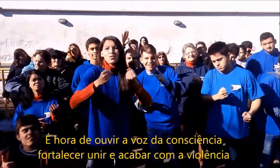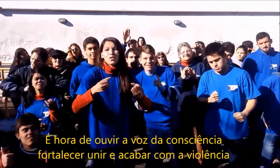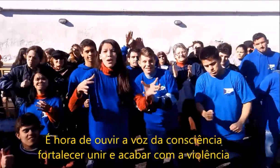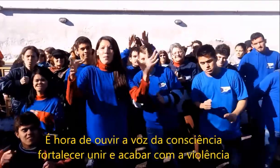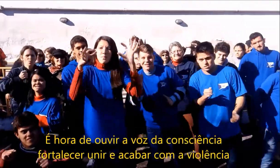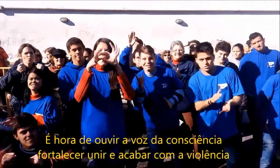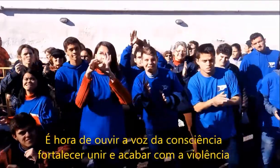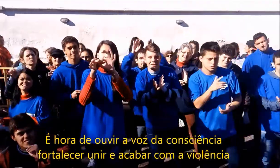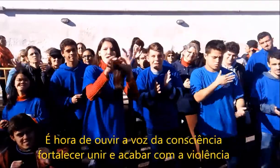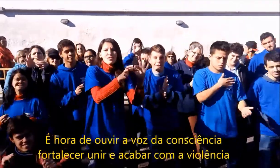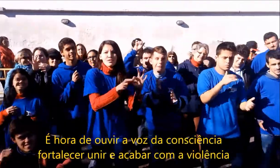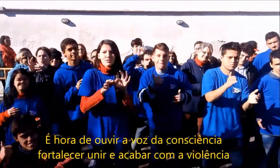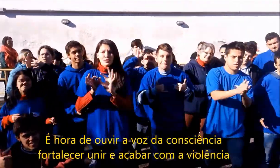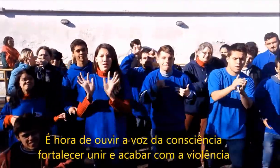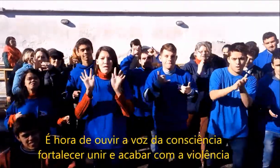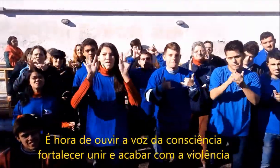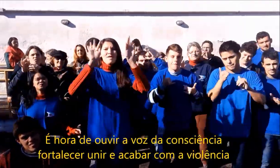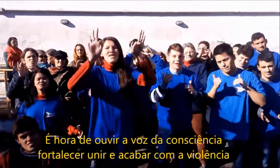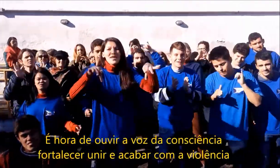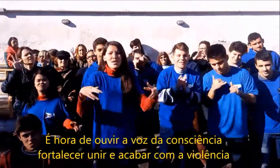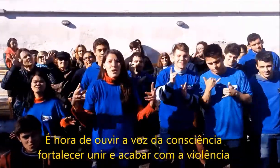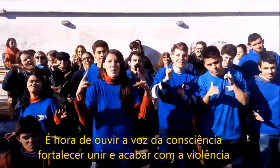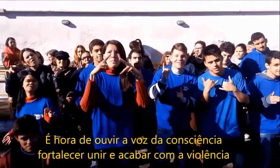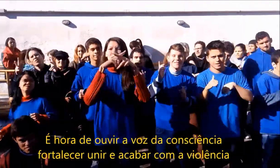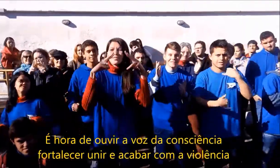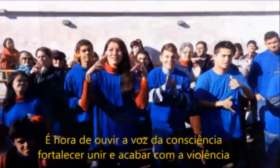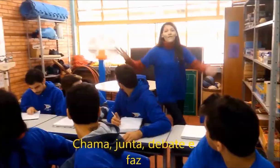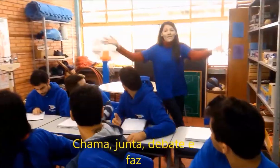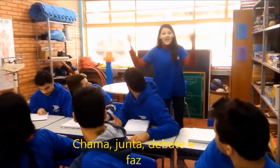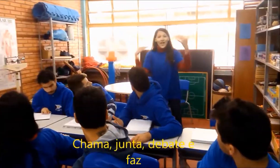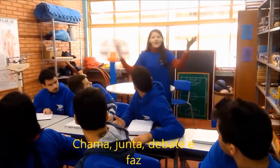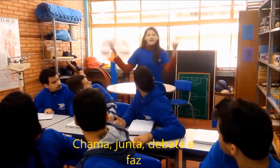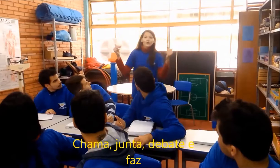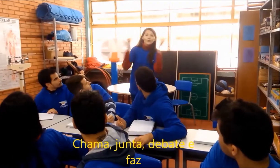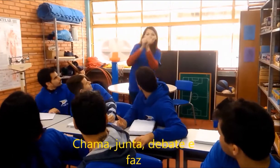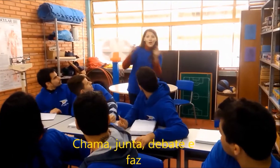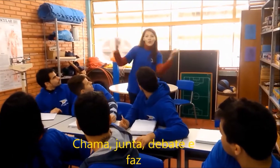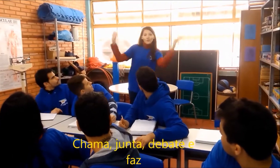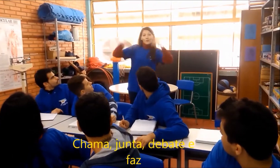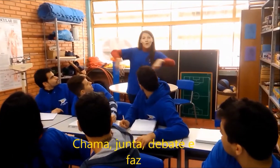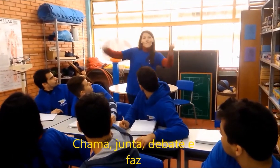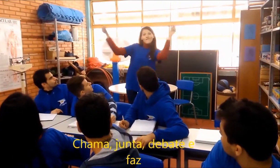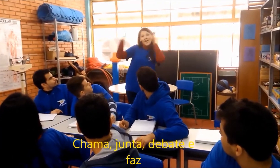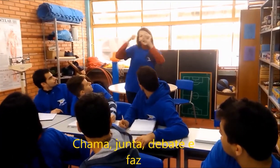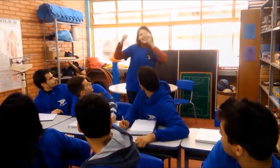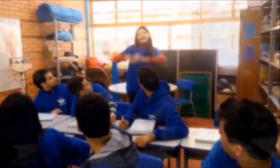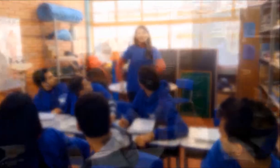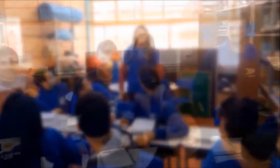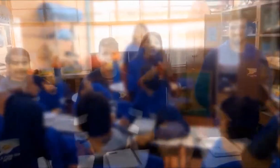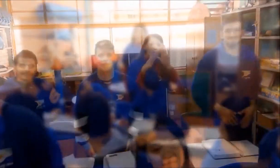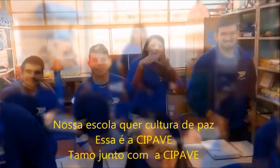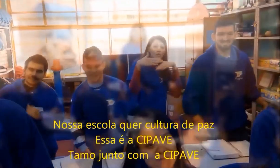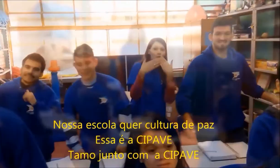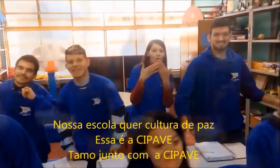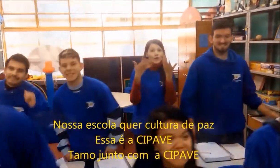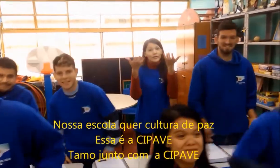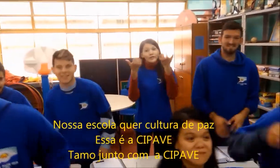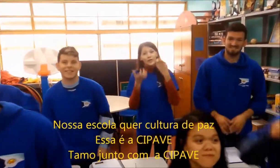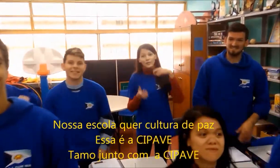Fortalecer, unir e acabar com a violência. Chama, junta, debate, faz. Nossa escola quer cultura de